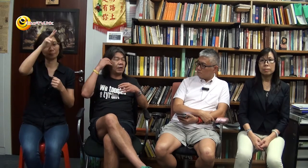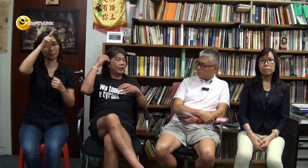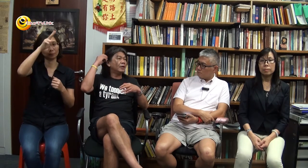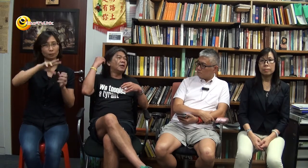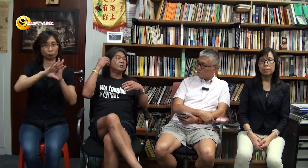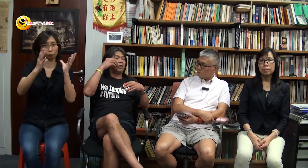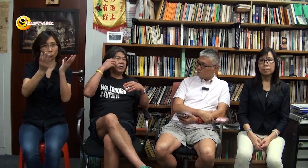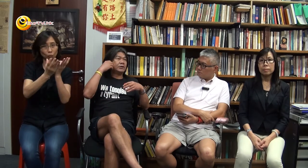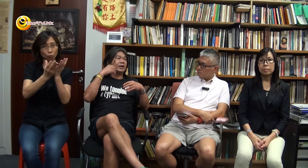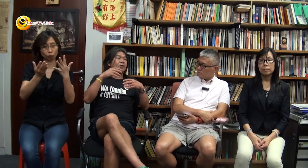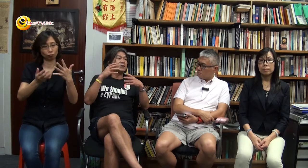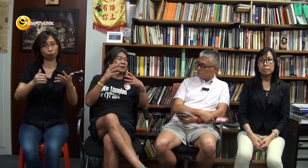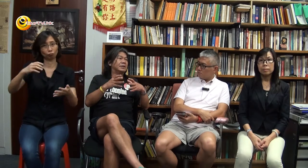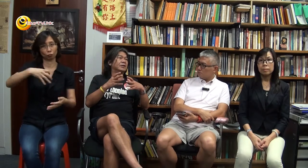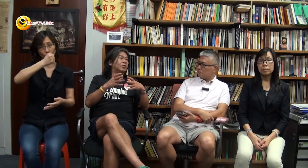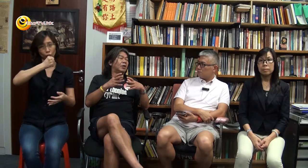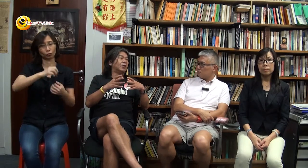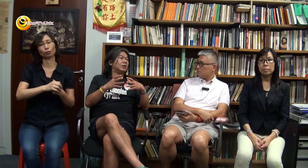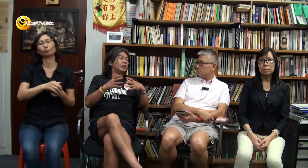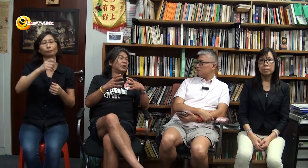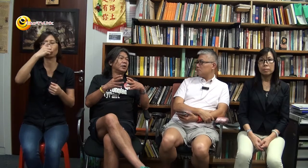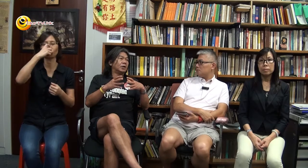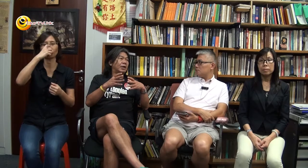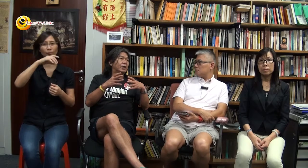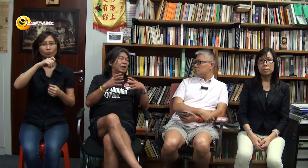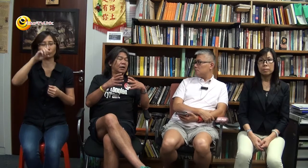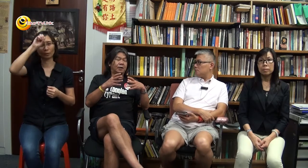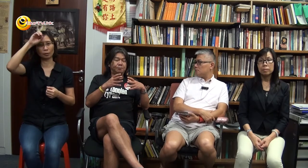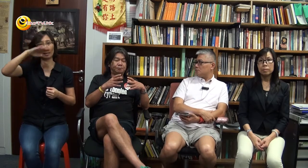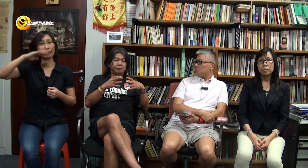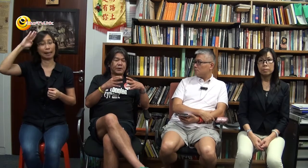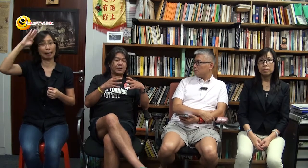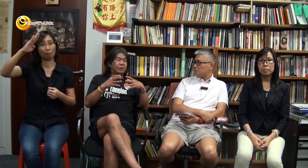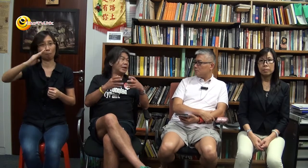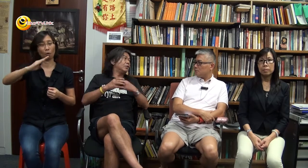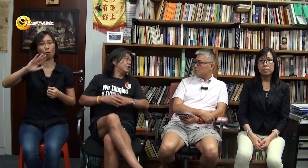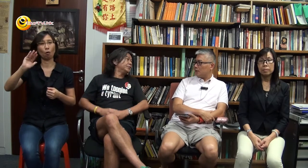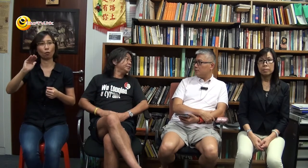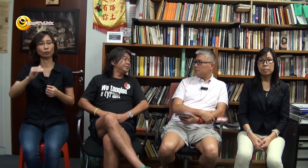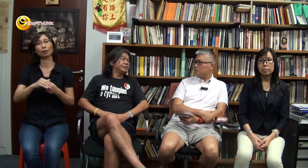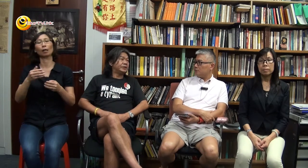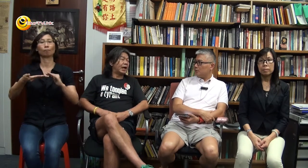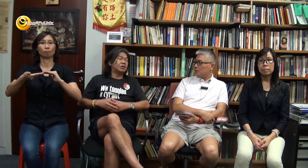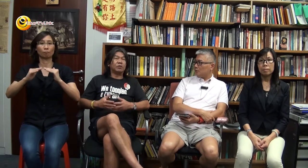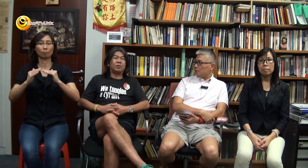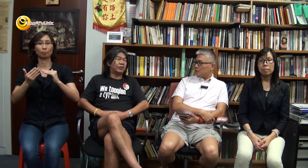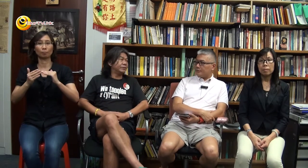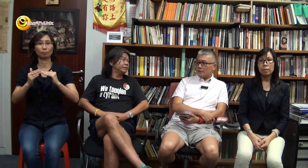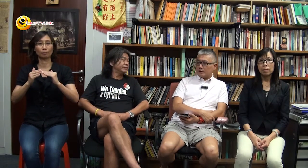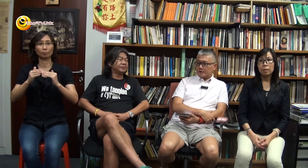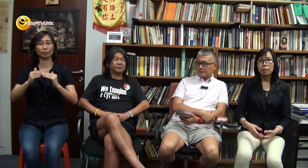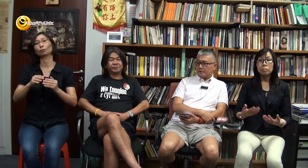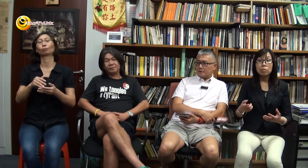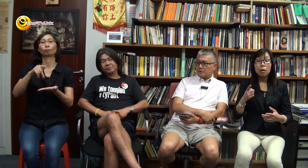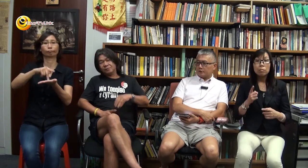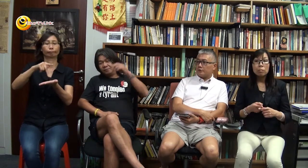明顯就是梁振英想實踐那個所謂票債票償，即加重那部分， 即是